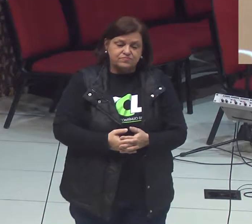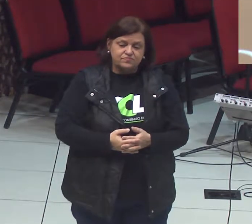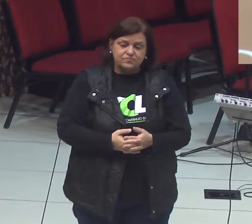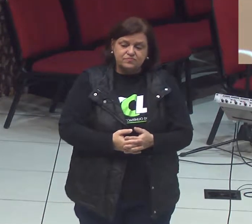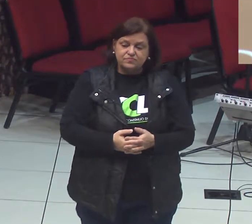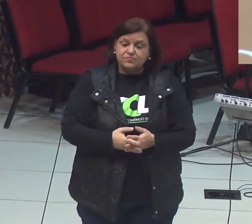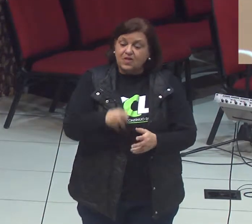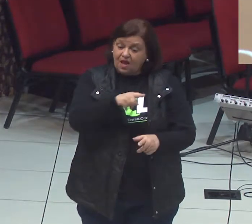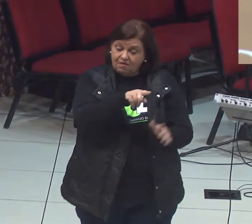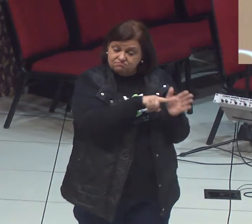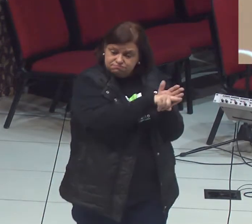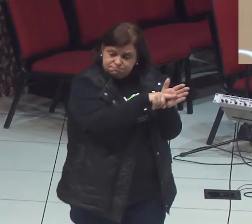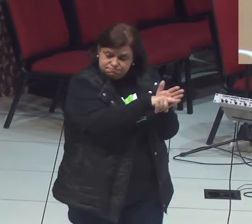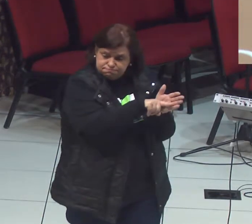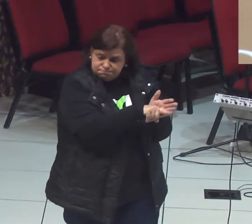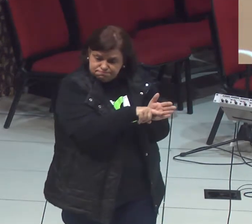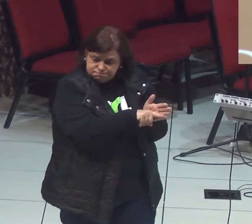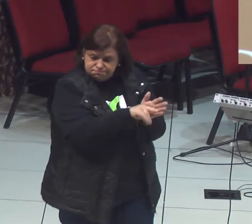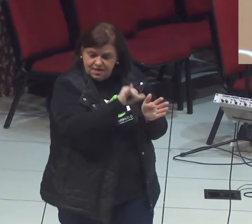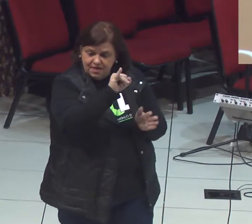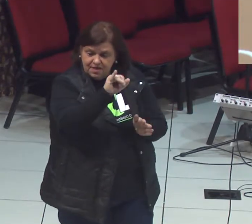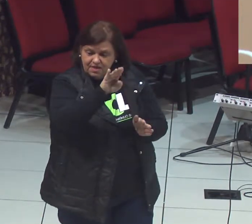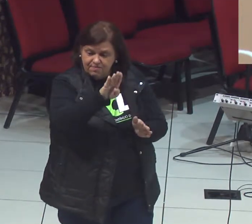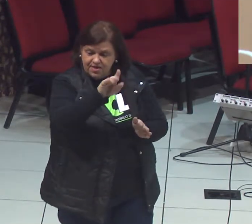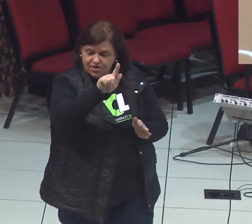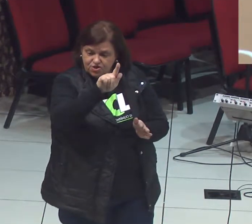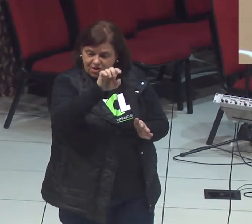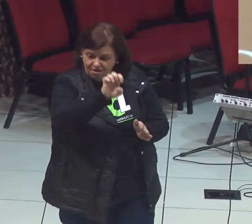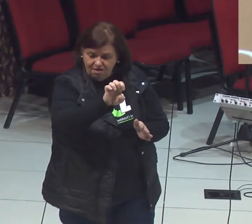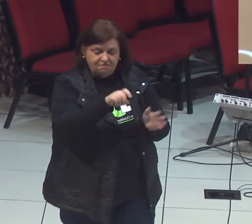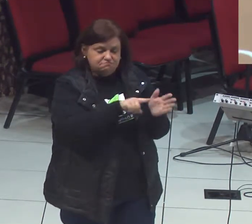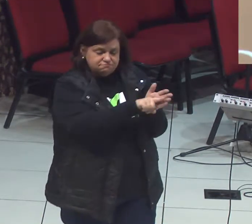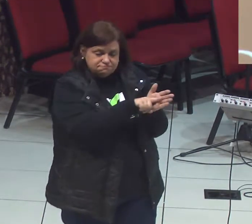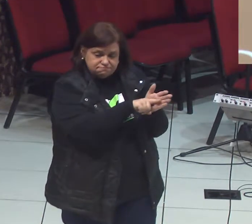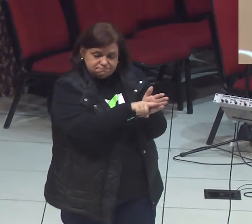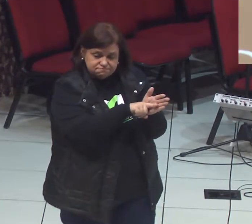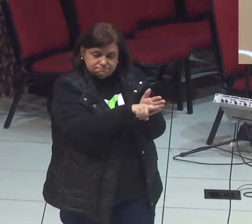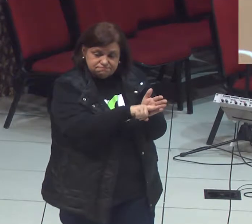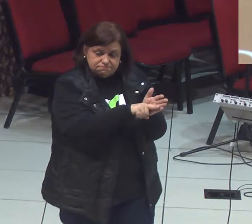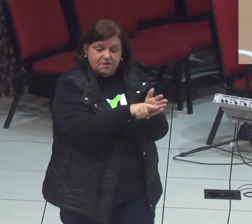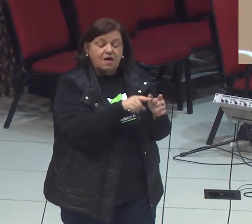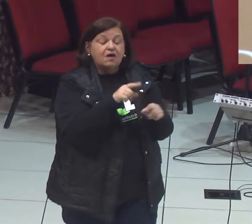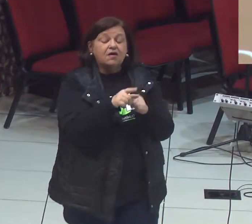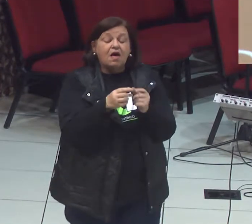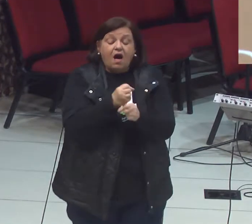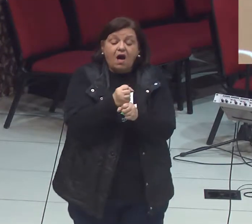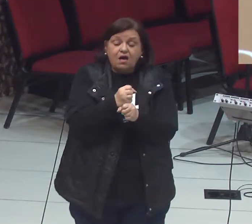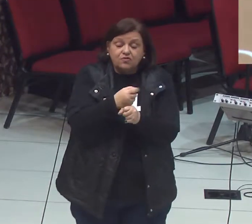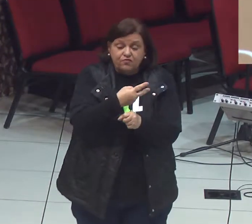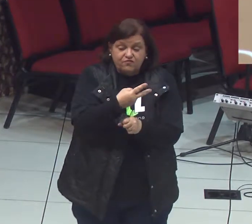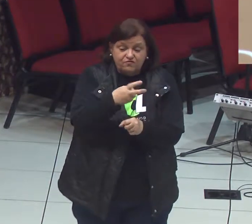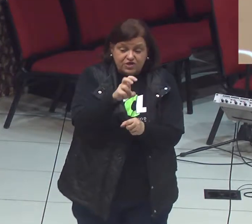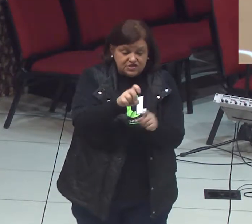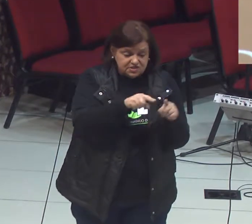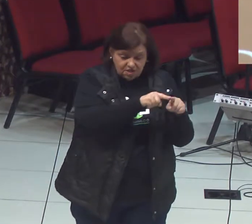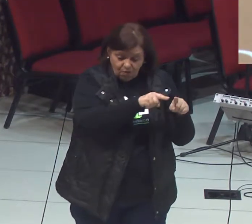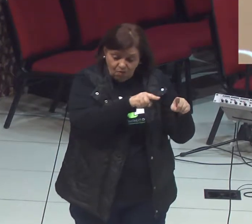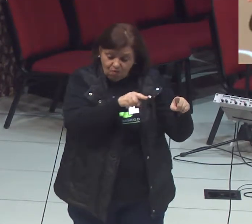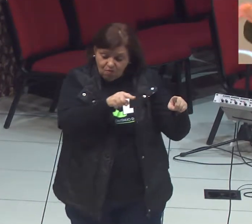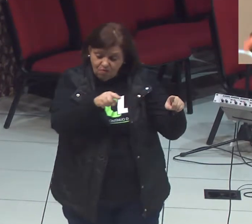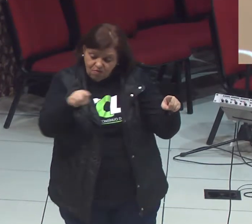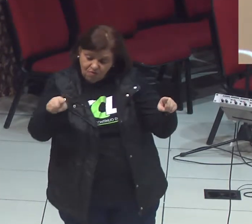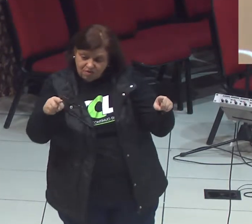o censo do IBGE revela em suas pesquisas que nos últimos 25 anos grandes mudanças